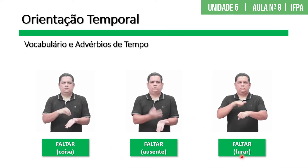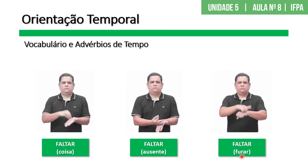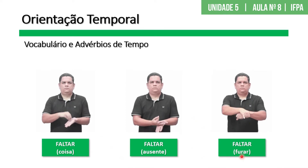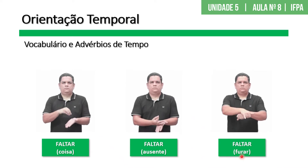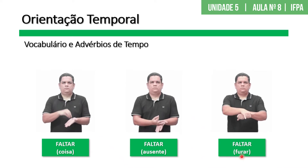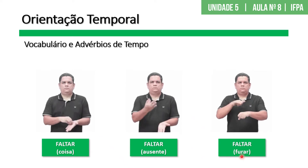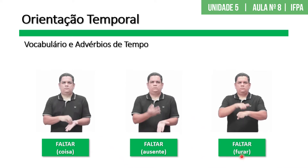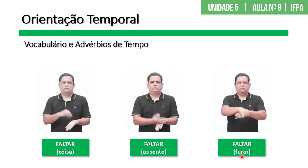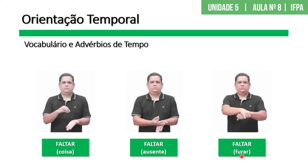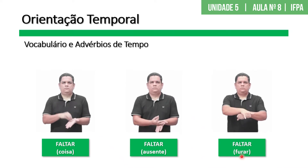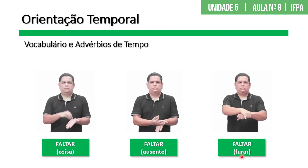fulana